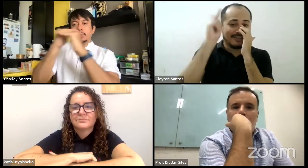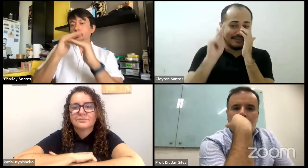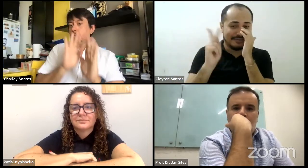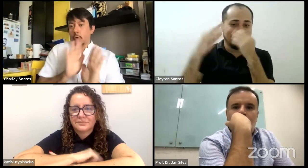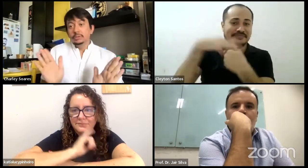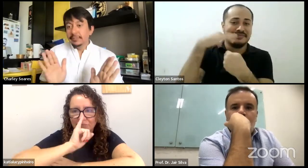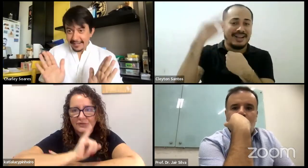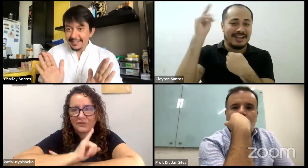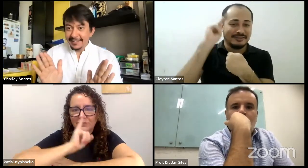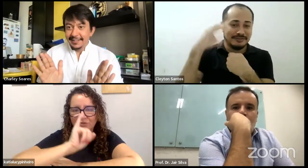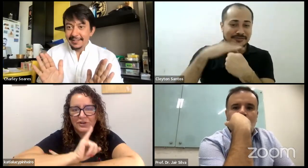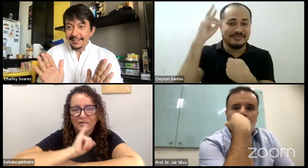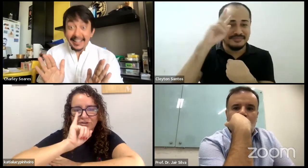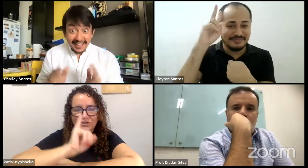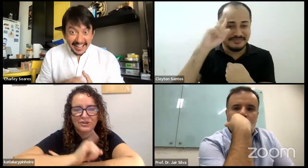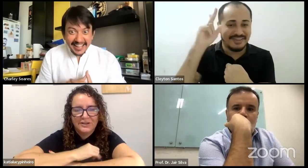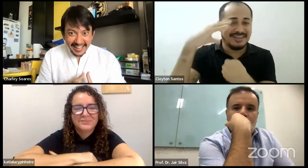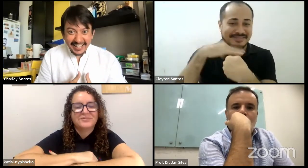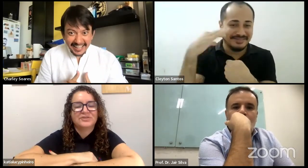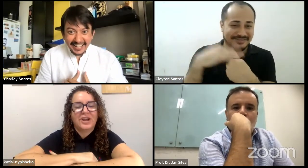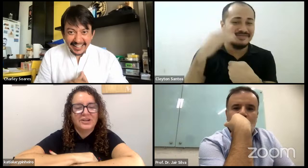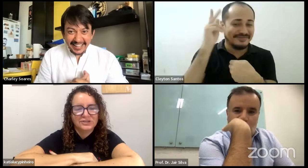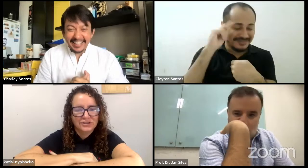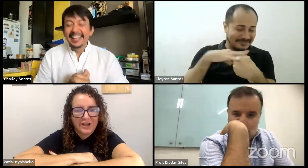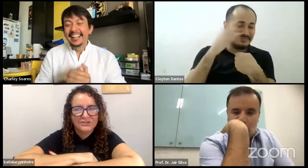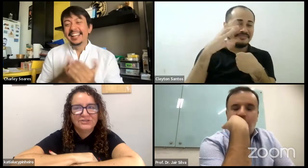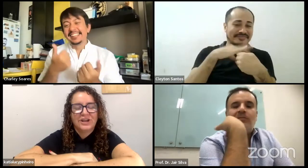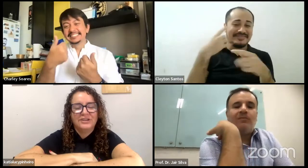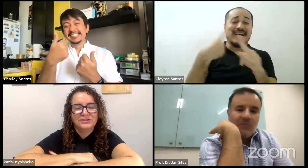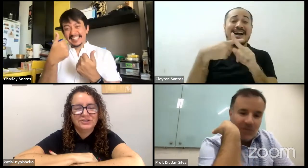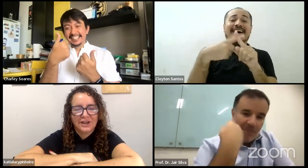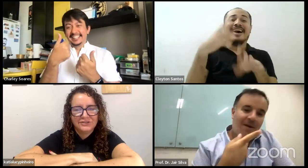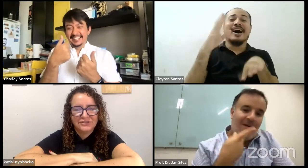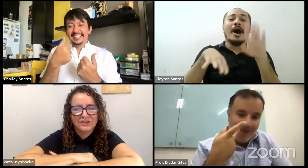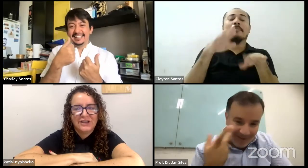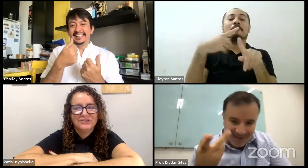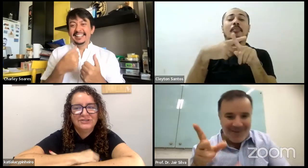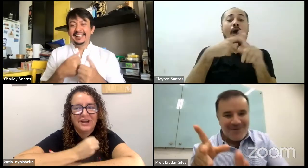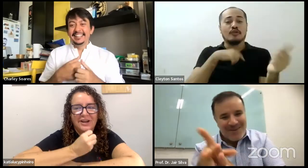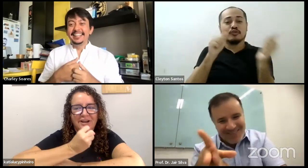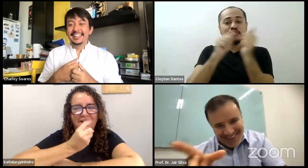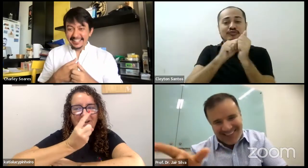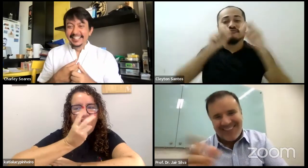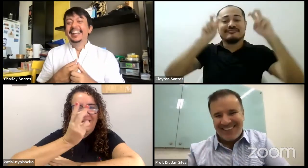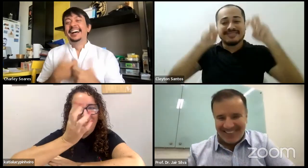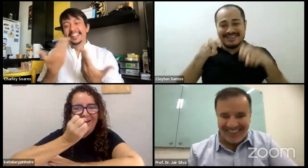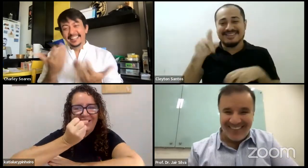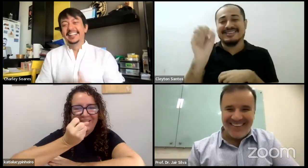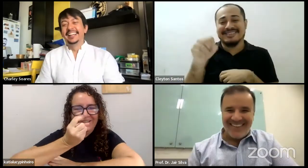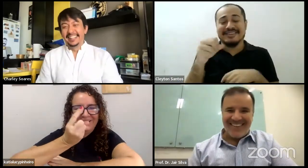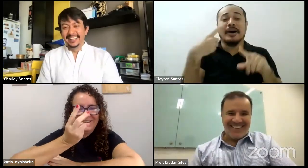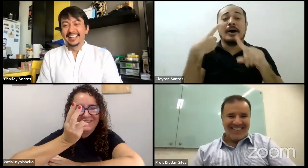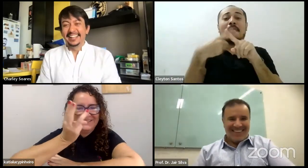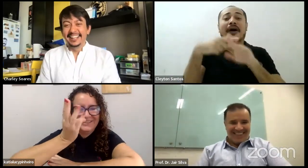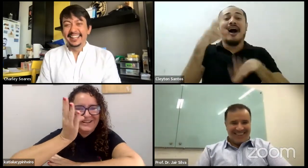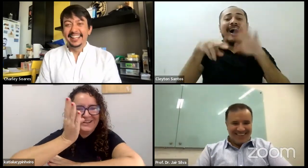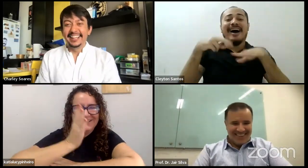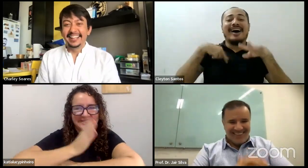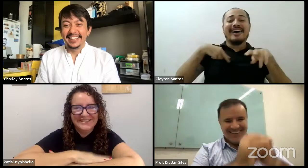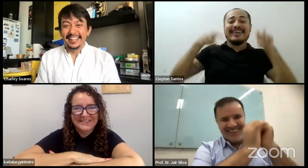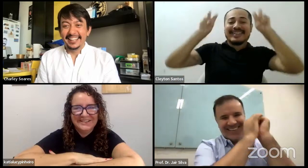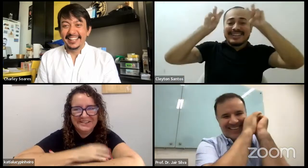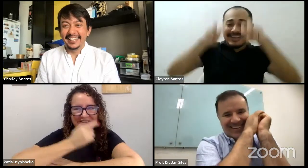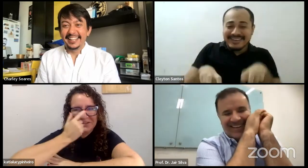ficar uniforme dentro do seu texto, certo? É muito importante. Sim, a Kátia já tinha, a professora Kátia já